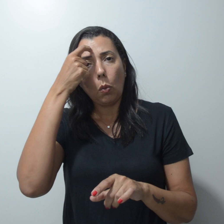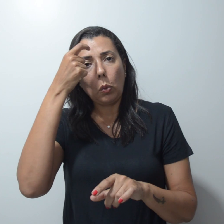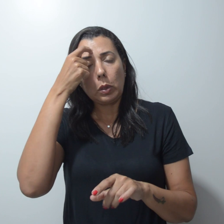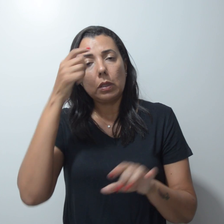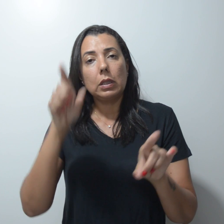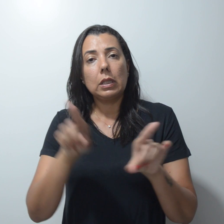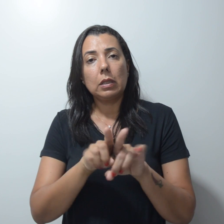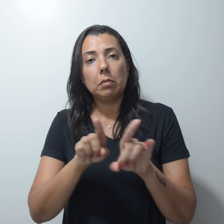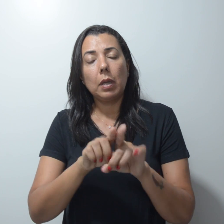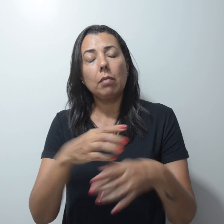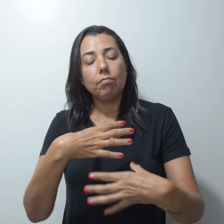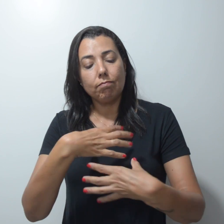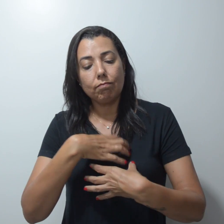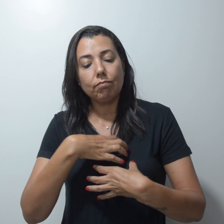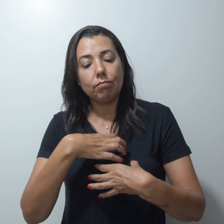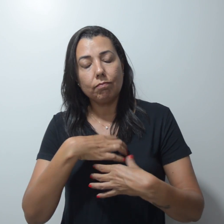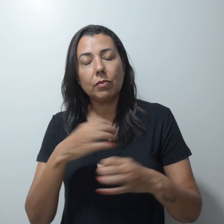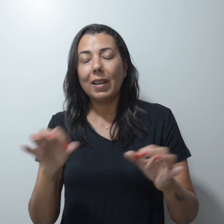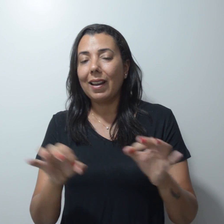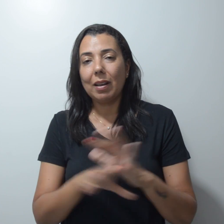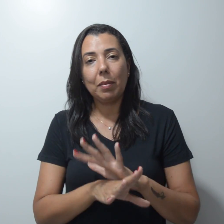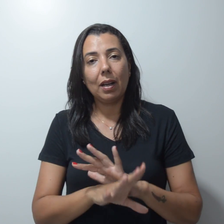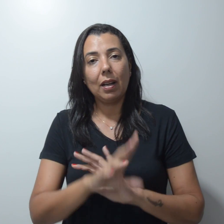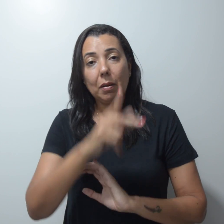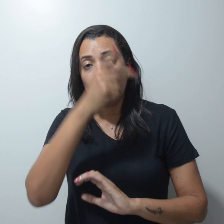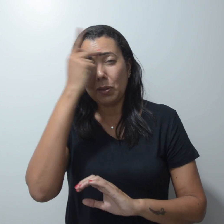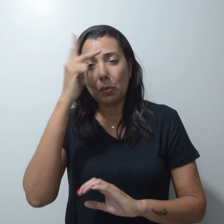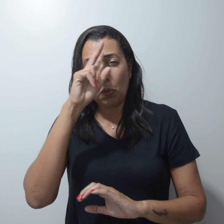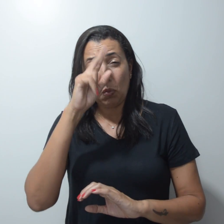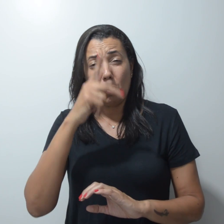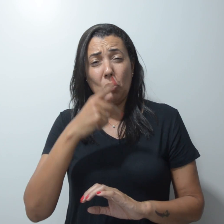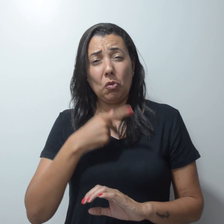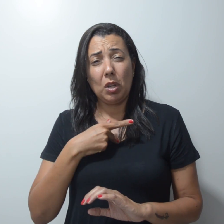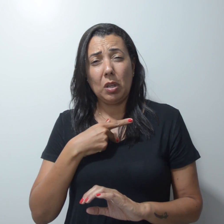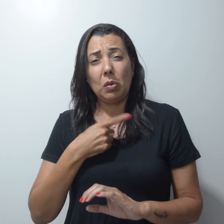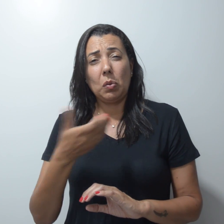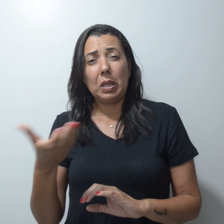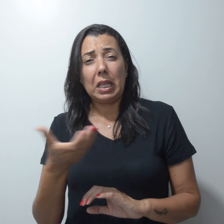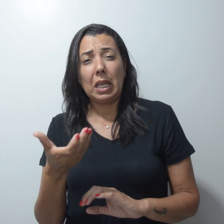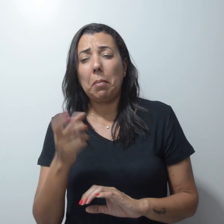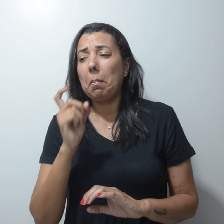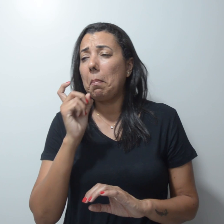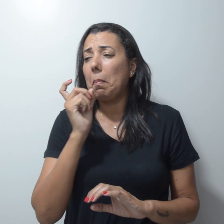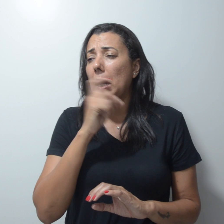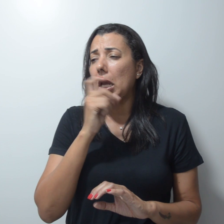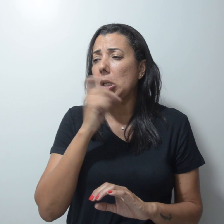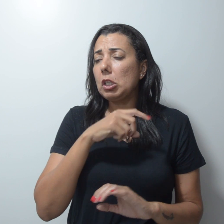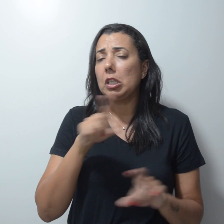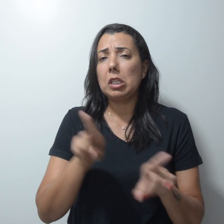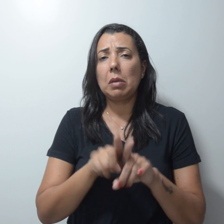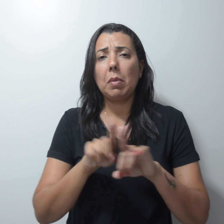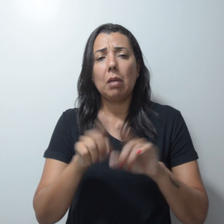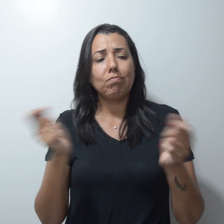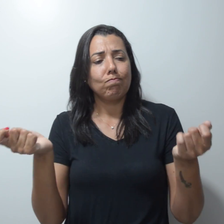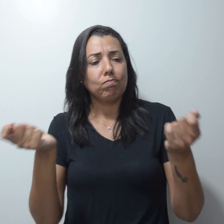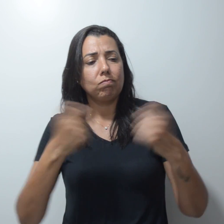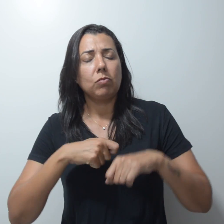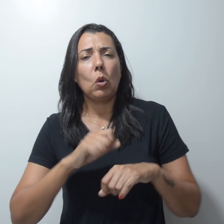dos sentimentos. Indivíduos que se alimentam de mentiras e potencializam o ódio